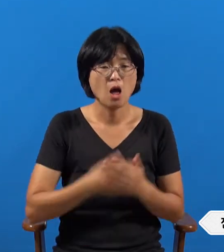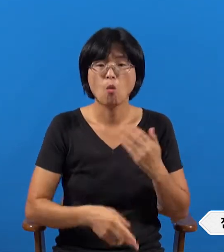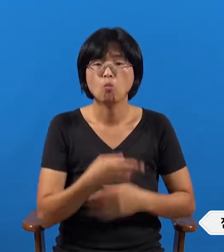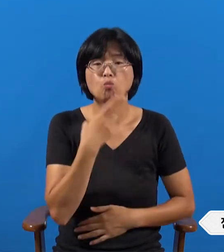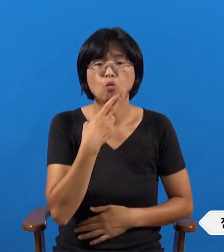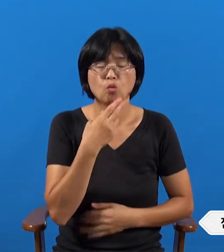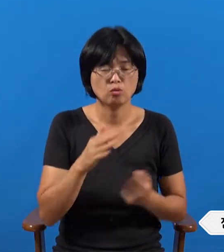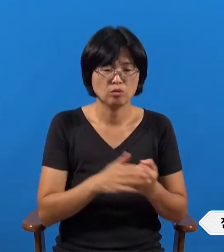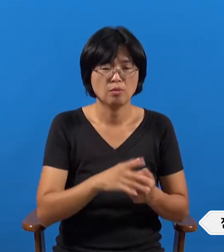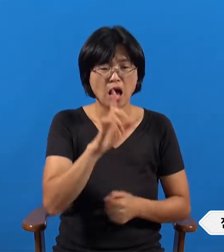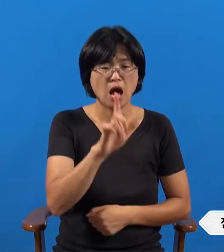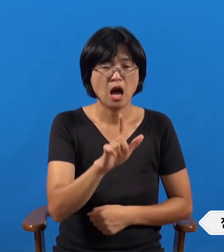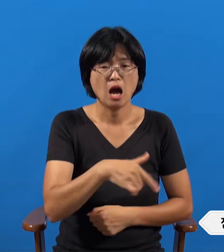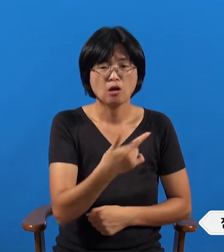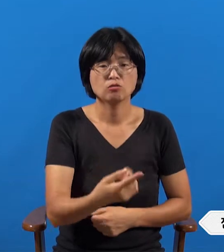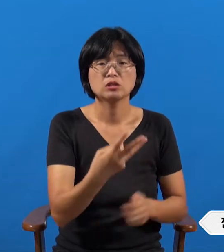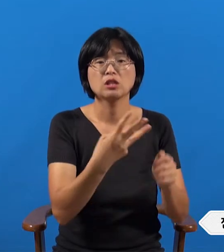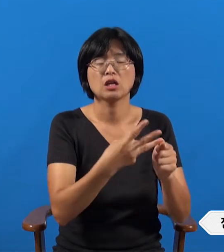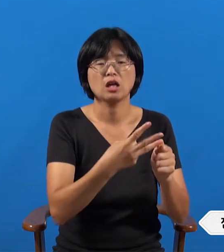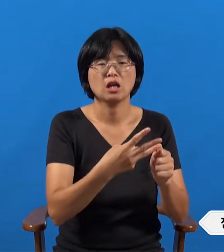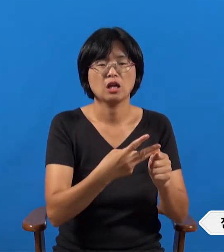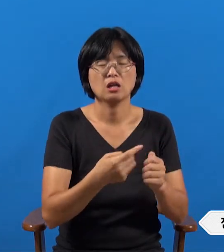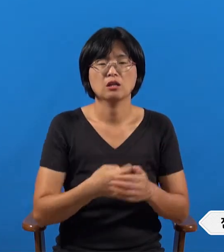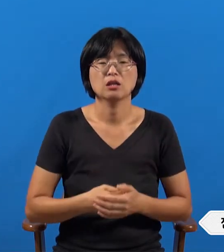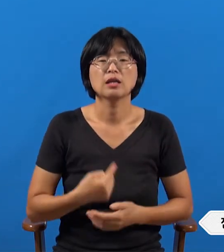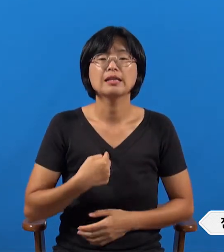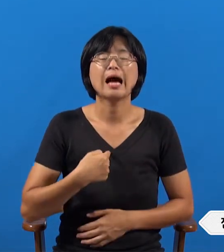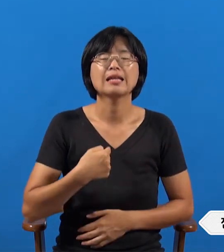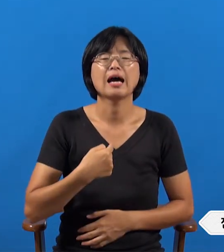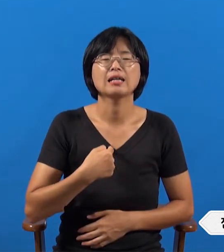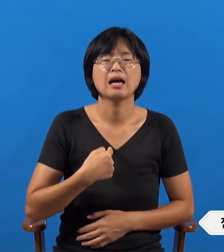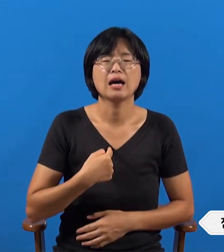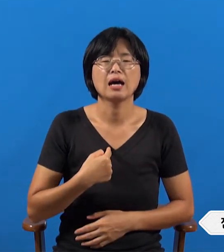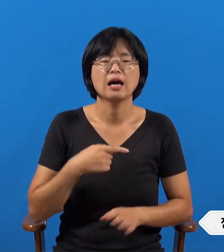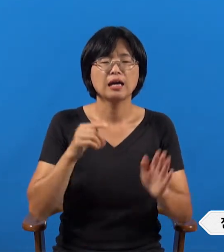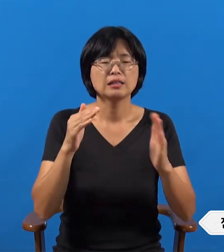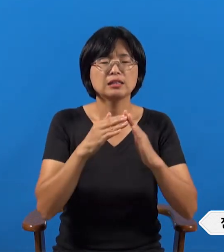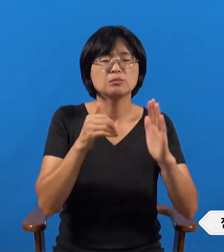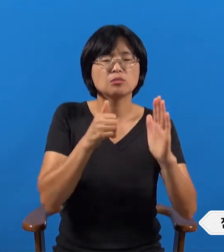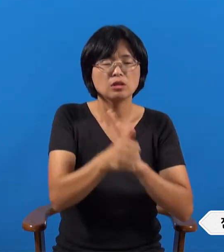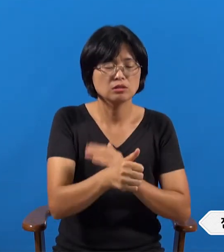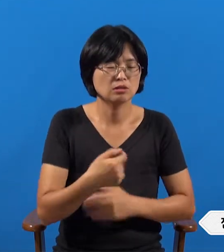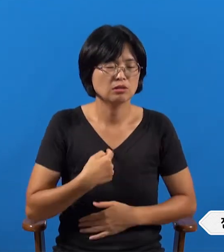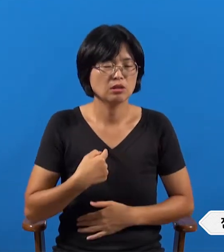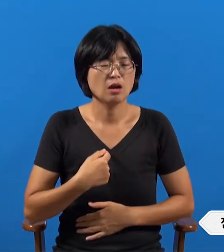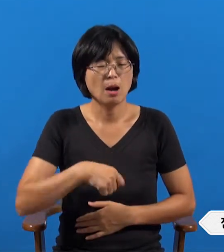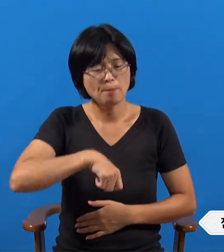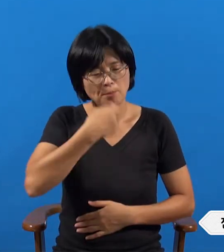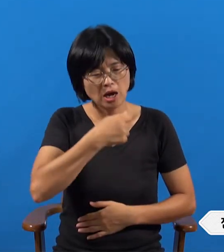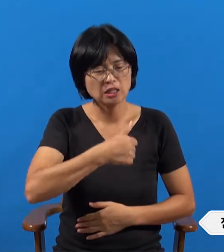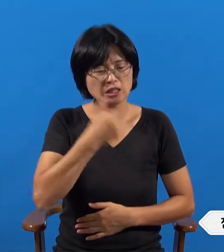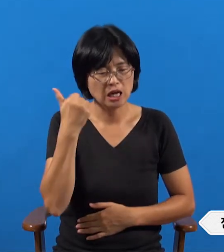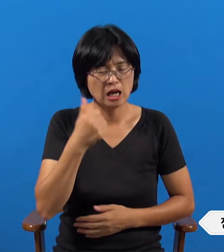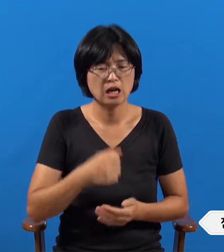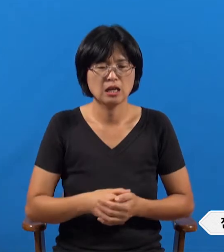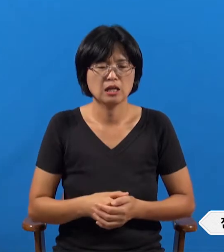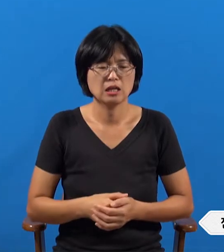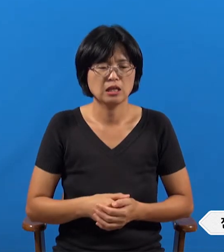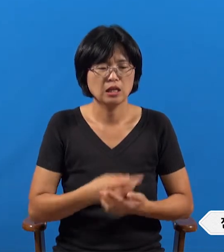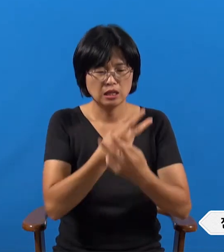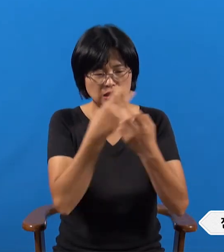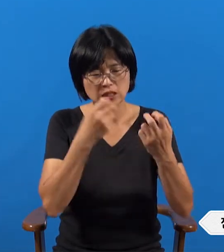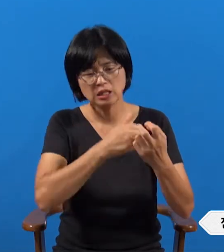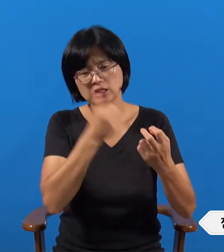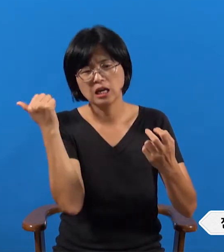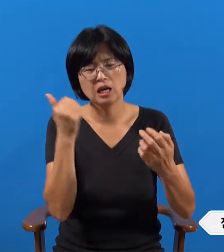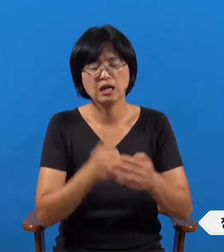없습니다. 그래서 항상 세 가지 말만 합니다. 띵동 누르고 나다, 그리고 밥 먹자, 그리고 이만큼만